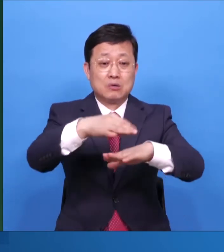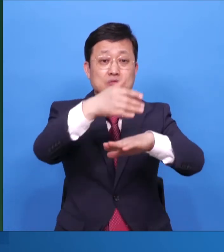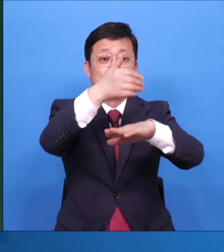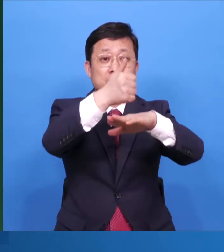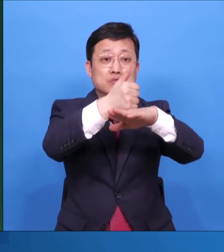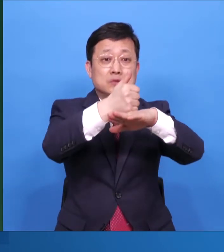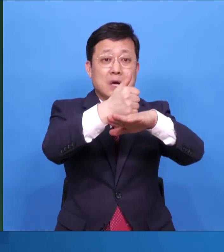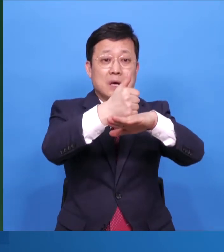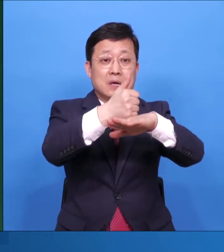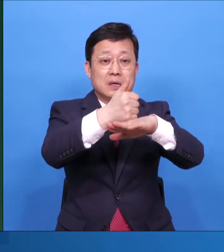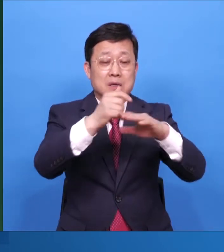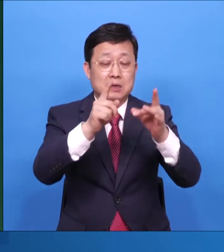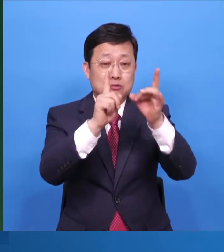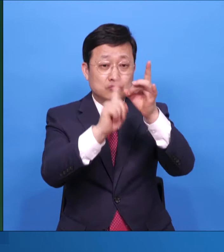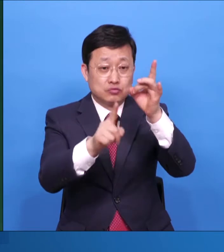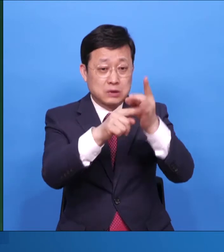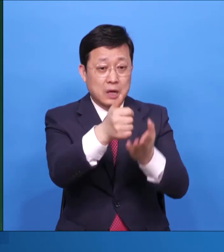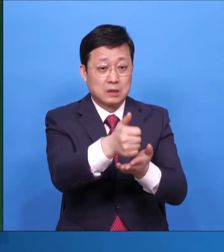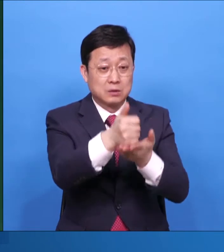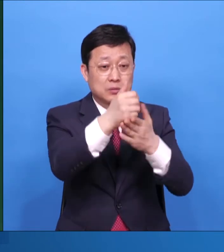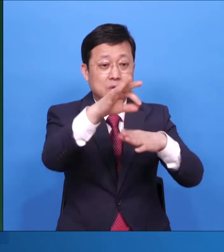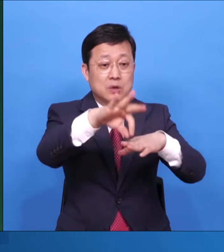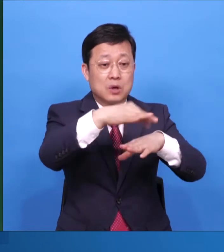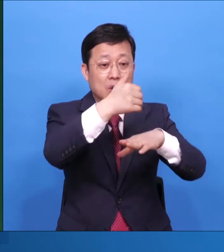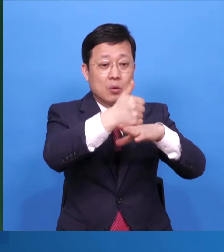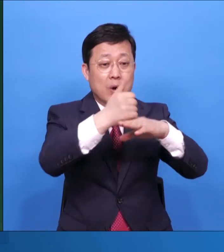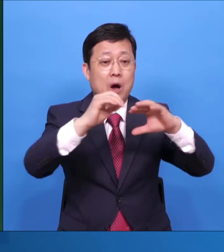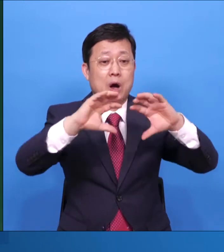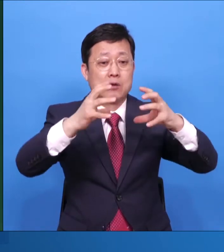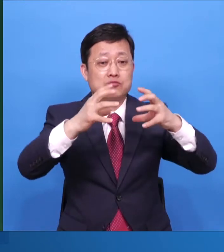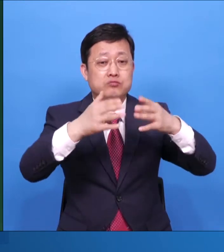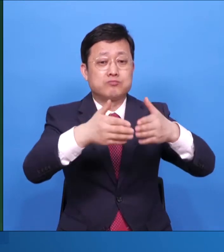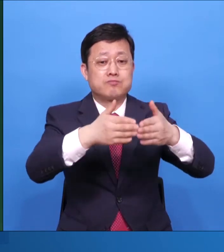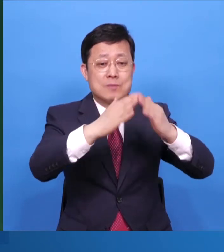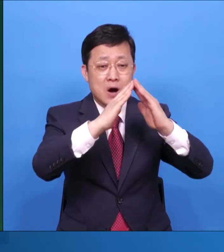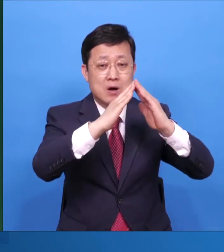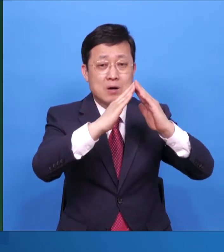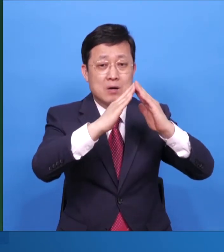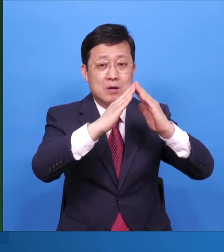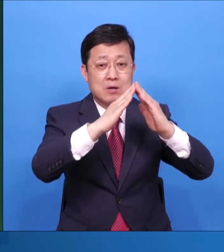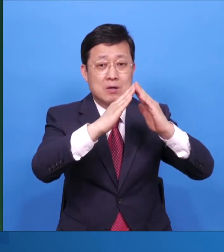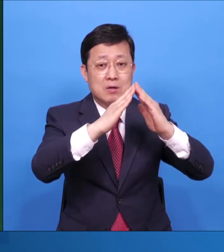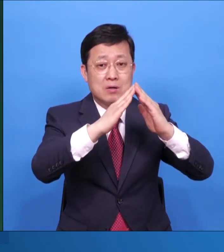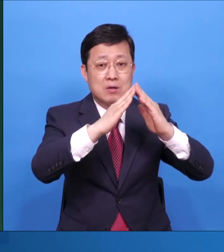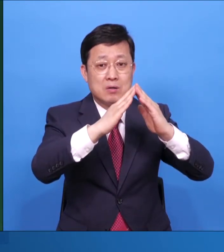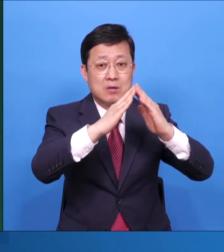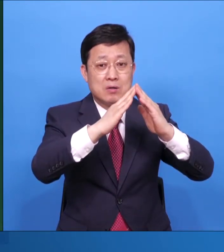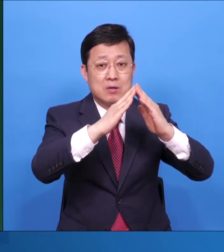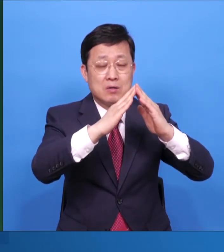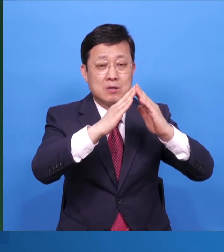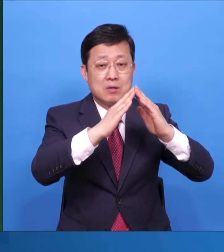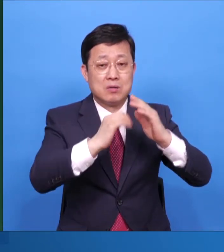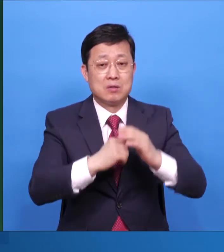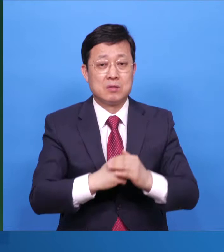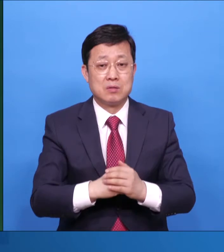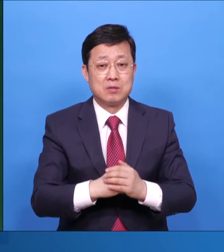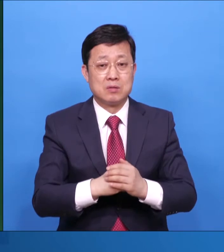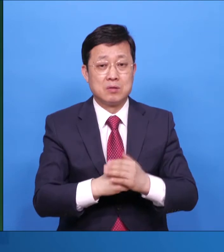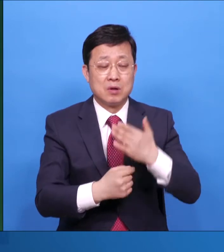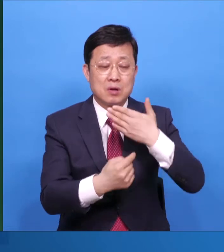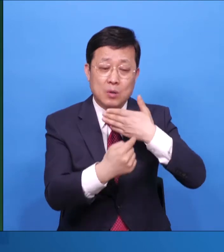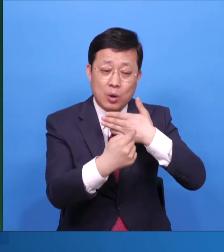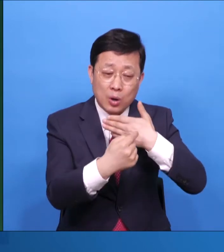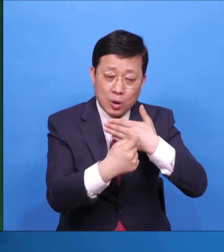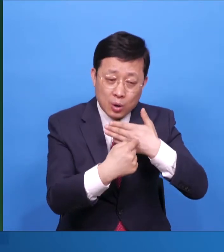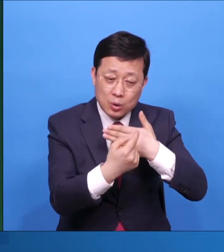왕국이야. No es solamente una época de idolatría, sino es una época que la realeza formaba ídolos. 조금씩 모양만 다르지, 내용 같은 거예요.